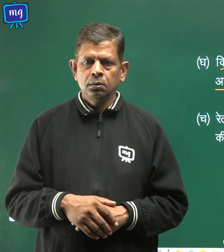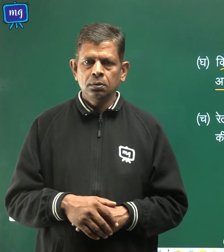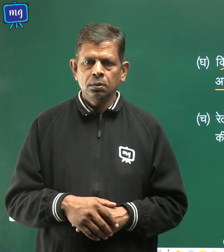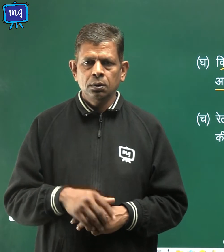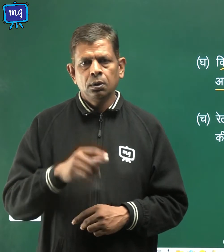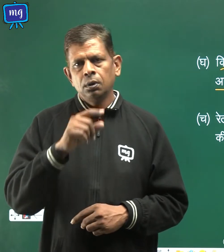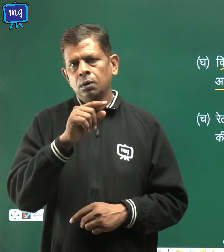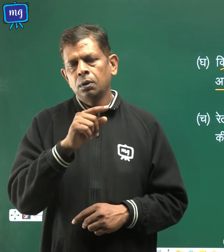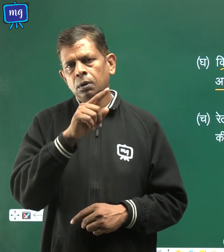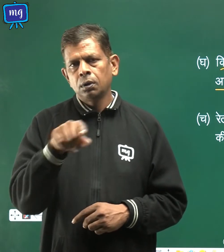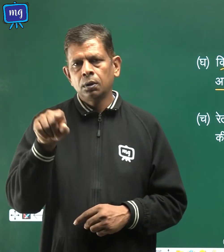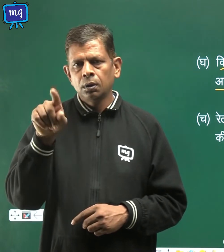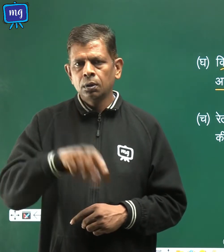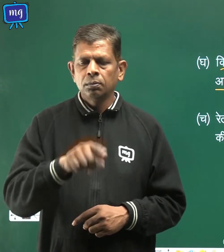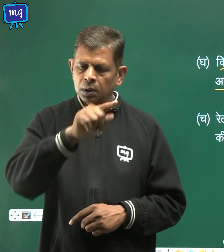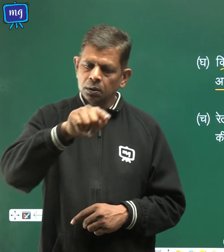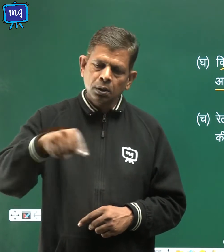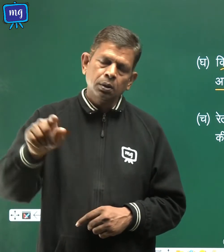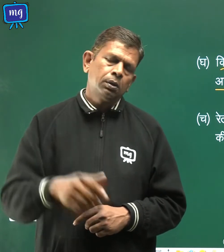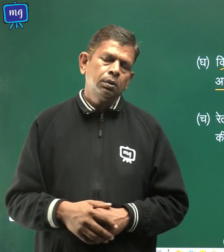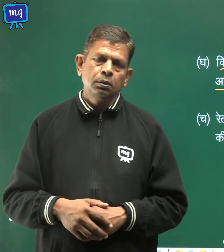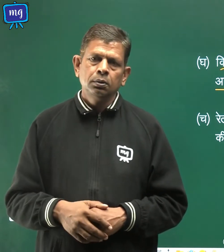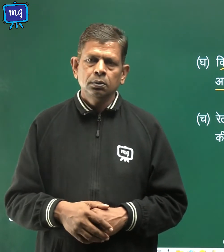तो हम गलत पर निशान लगाएंगे।